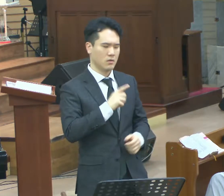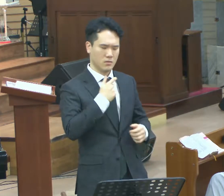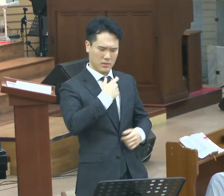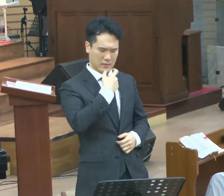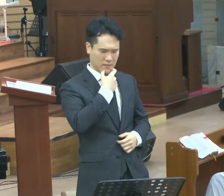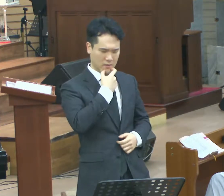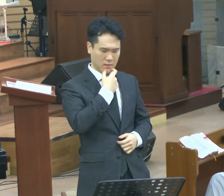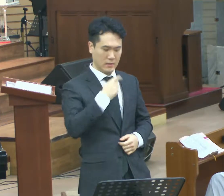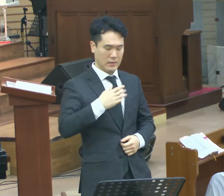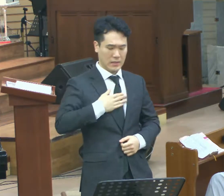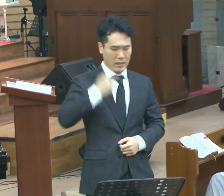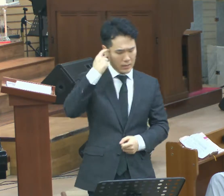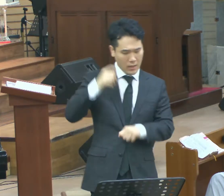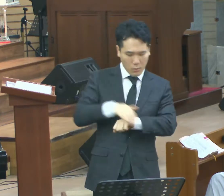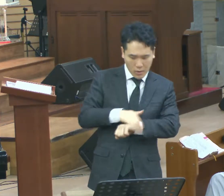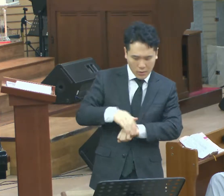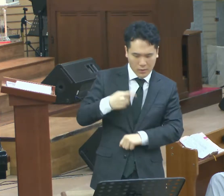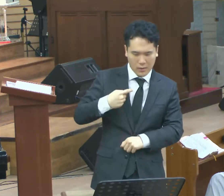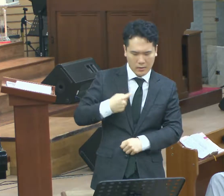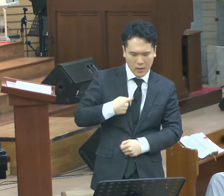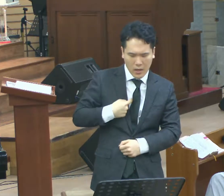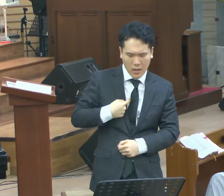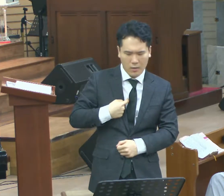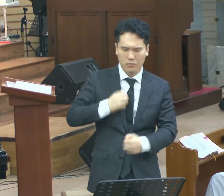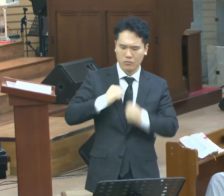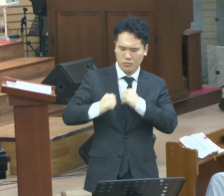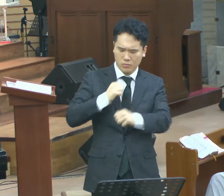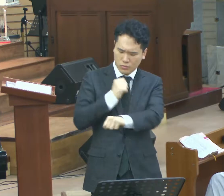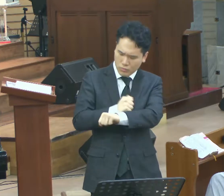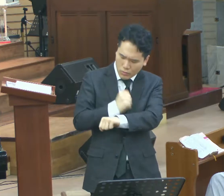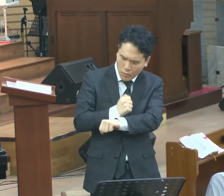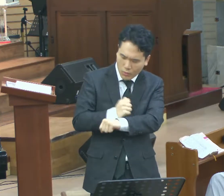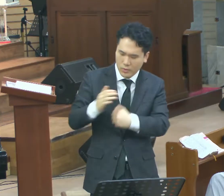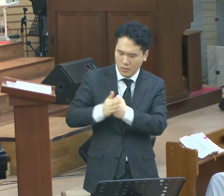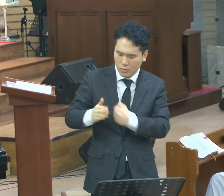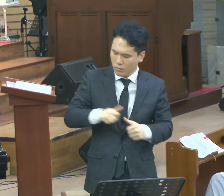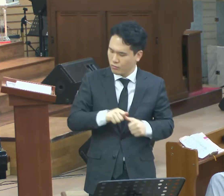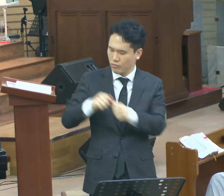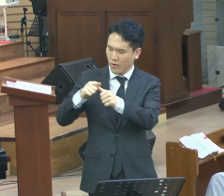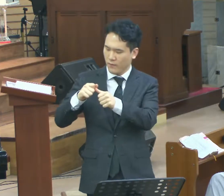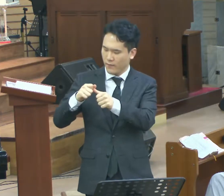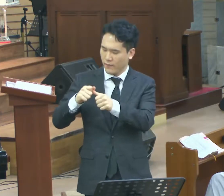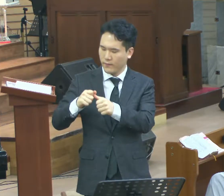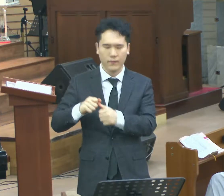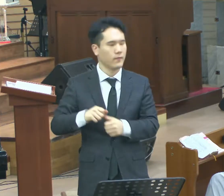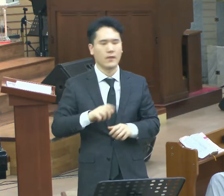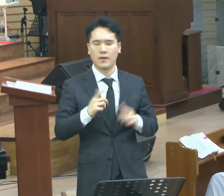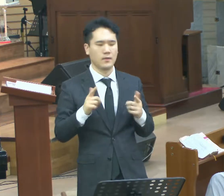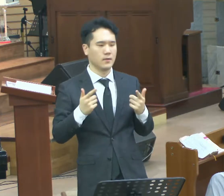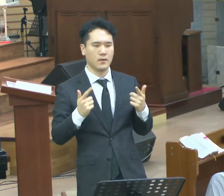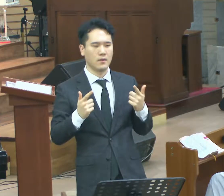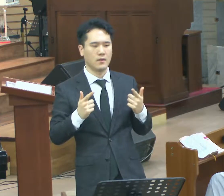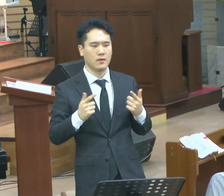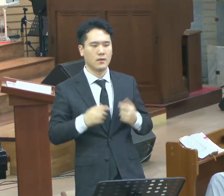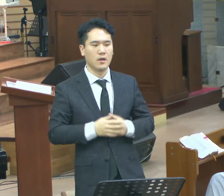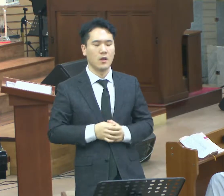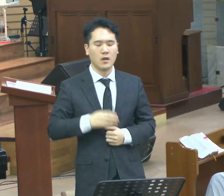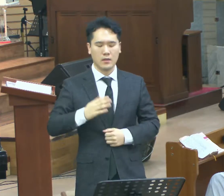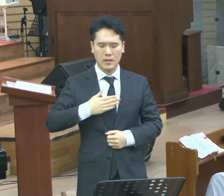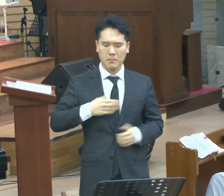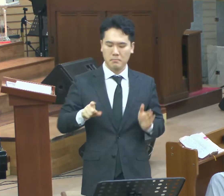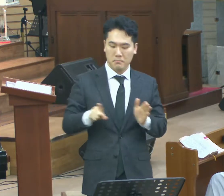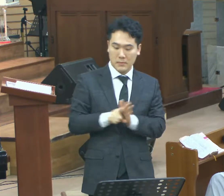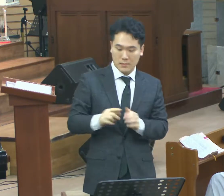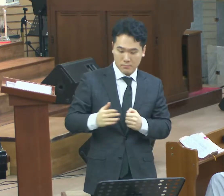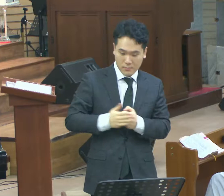계획과 나의 헌신으로 너희가 구원되었다. 이것을 우리가 받아들이기를 기뻐하시고 우리는